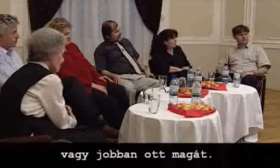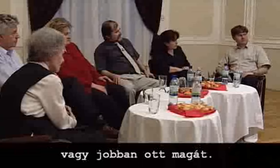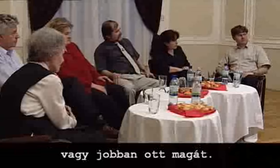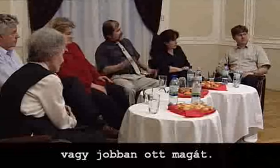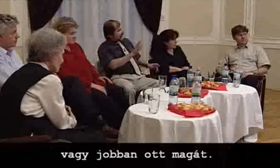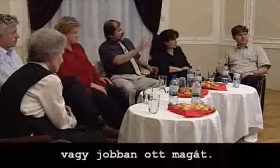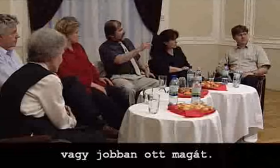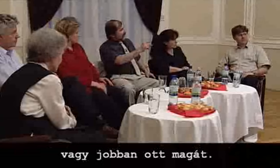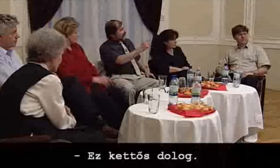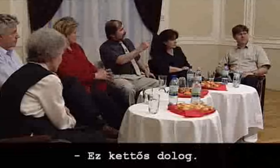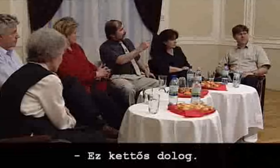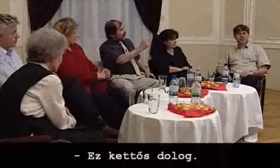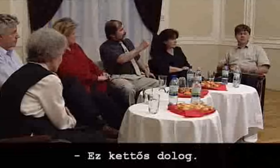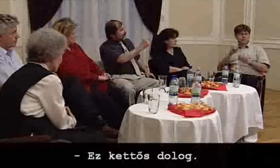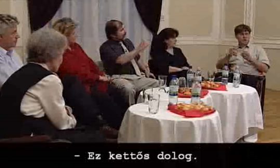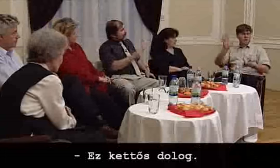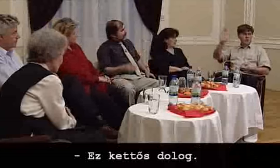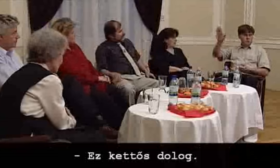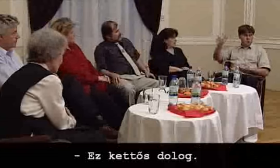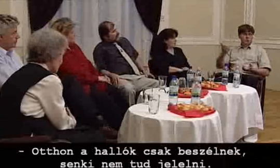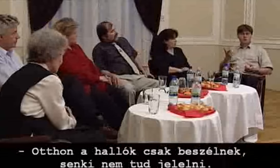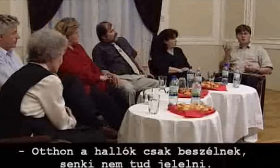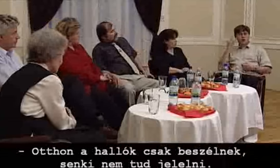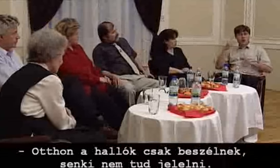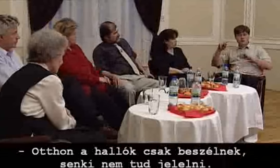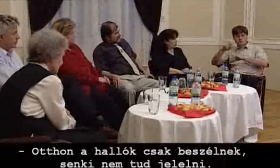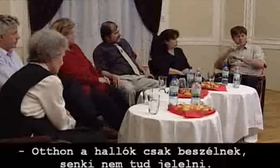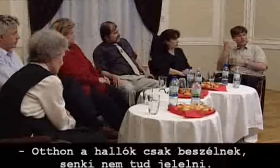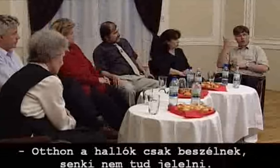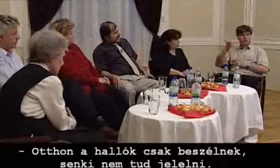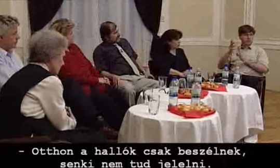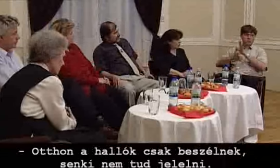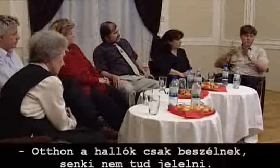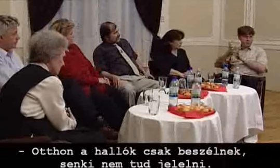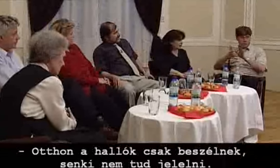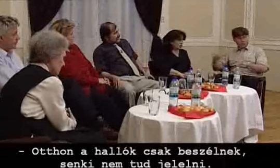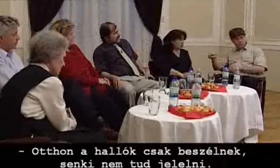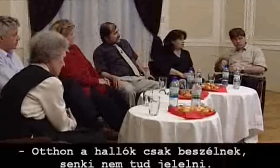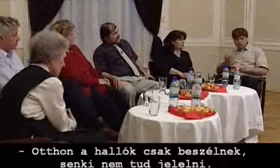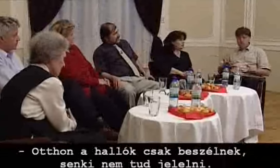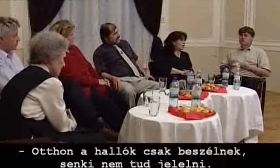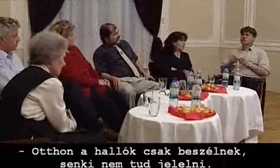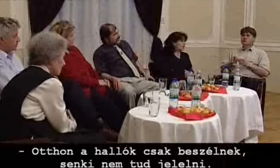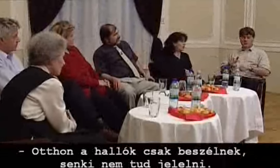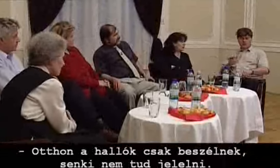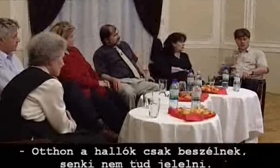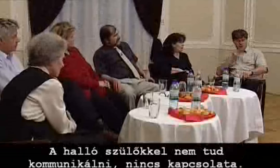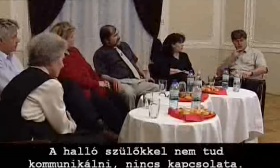jobban magát ott. Ezek kettős török. Ez kettős dolog. Mert otthon a hallók csak beszélnek, senki nem tud